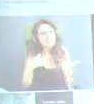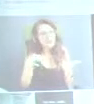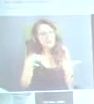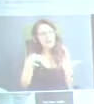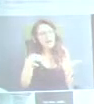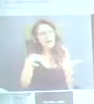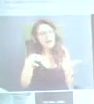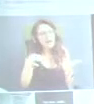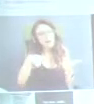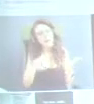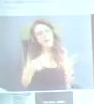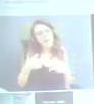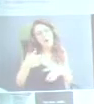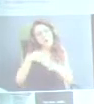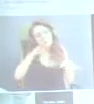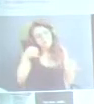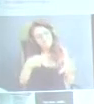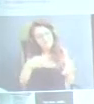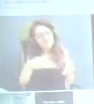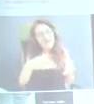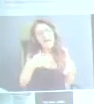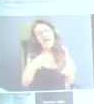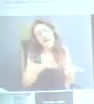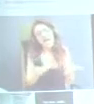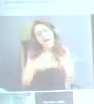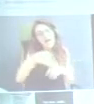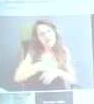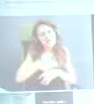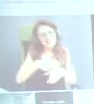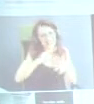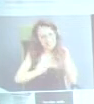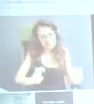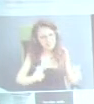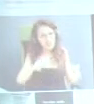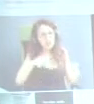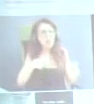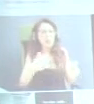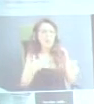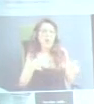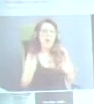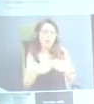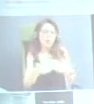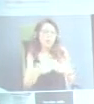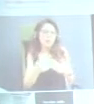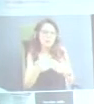di Studi Linguistici e Culturali Comparati dell'Università Ca' Foscari.